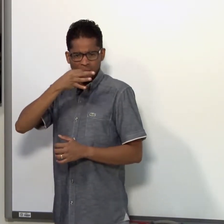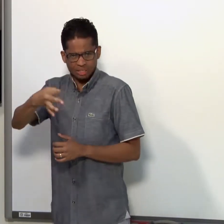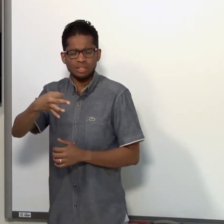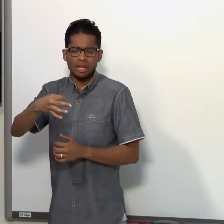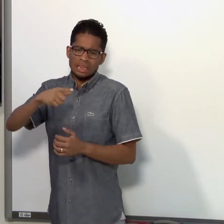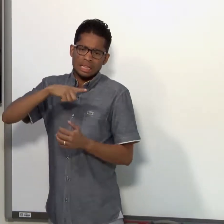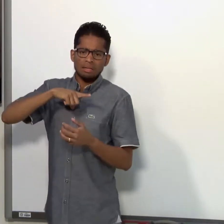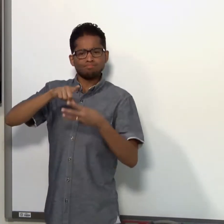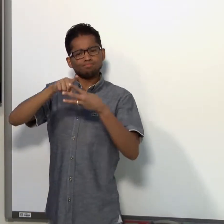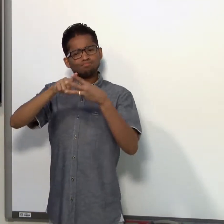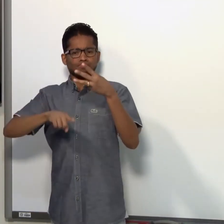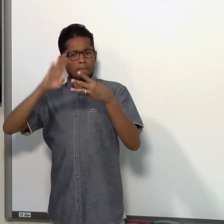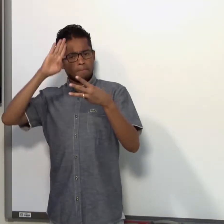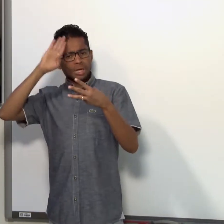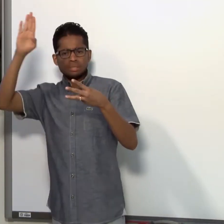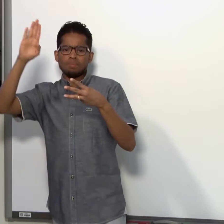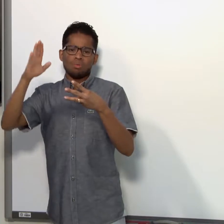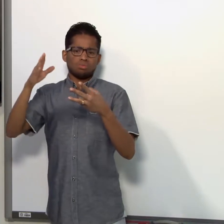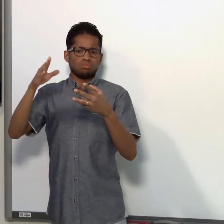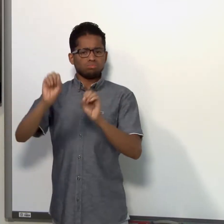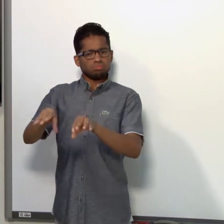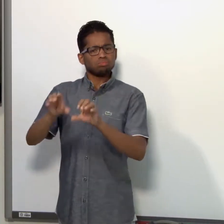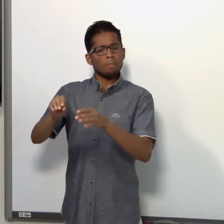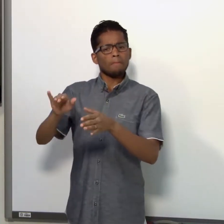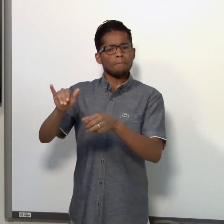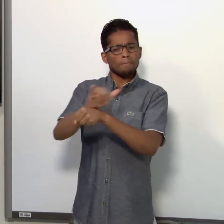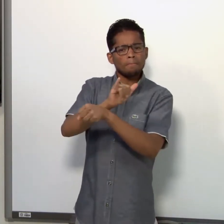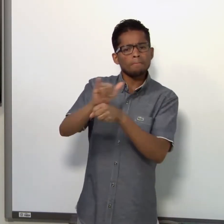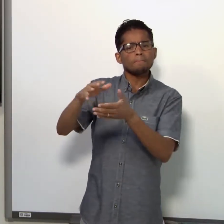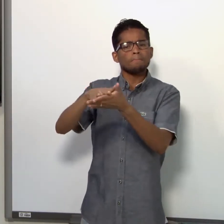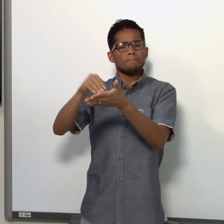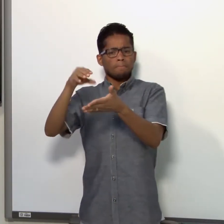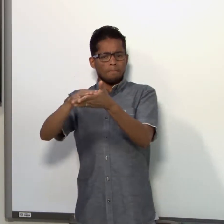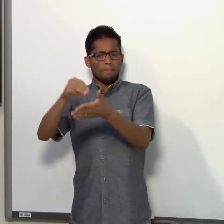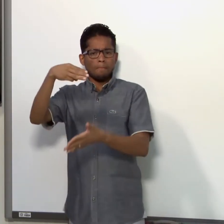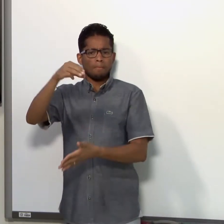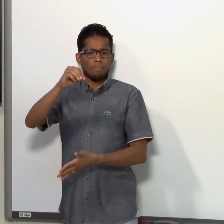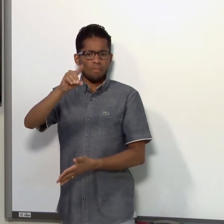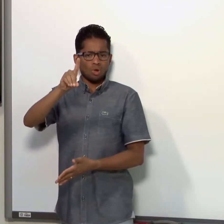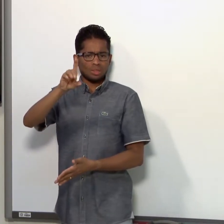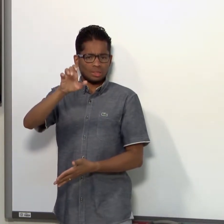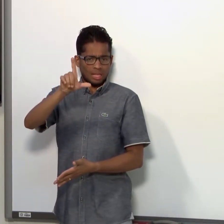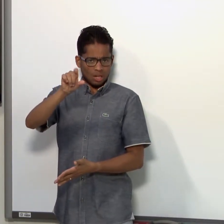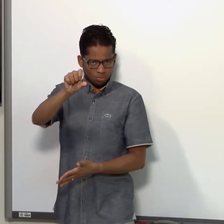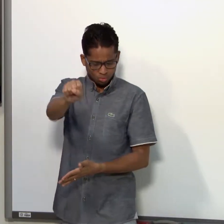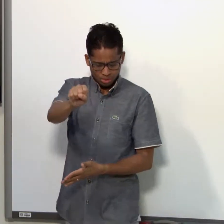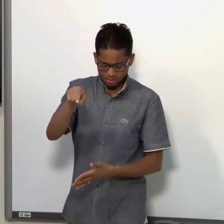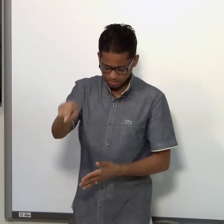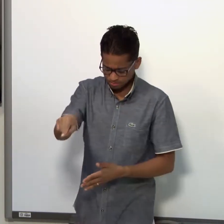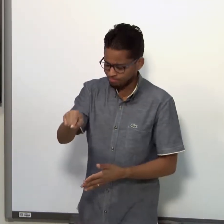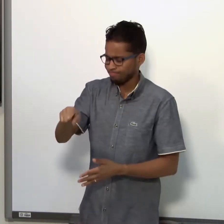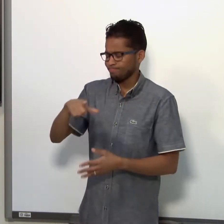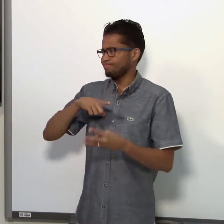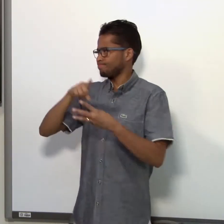Na teoria crítica, nós temos três principais modelos educacionais.